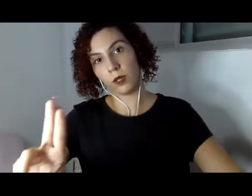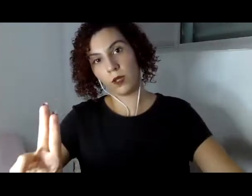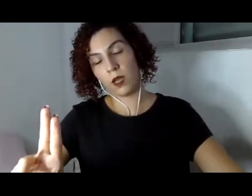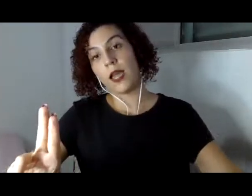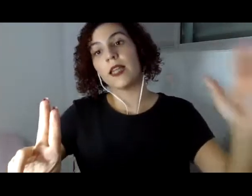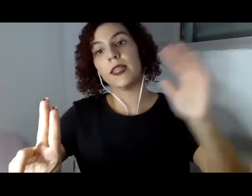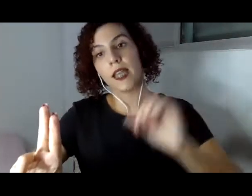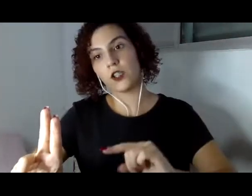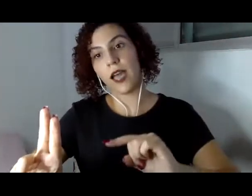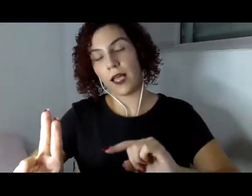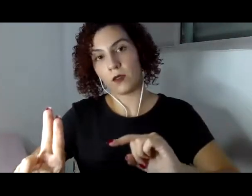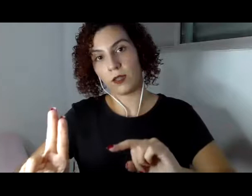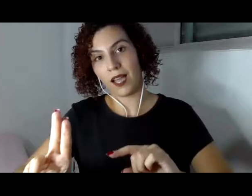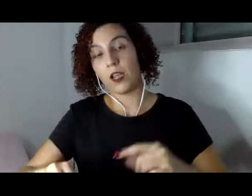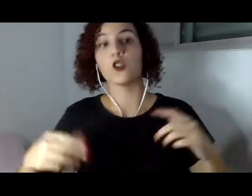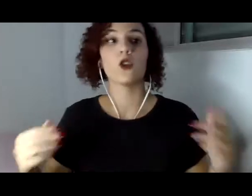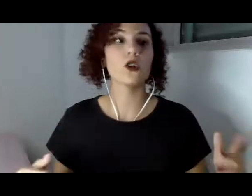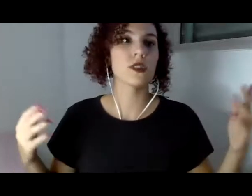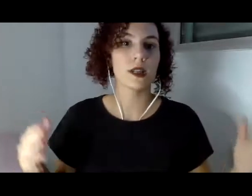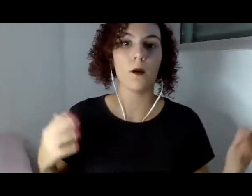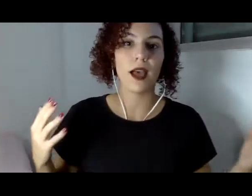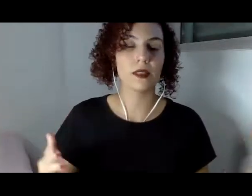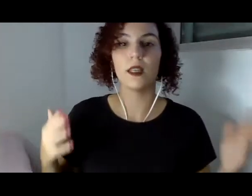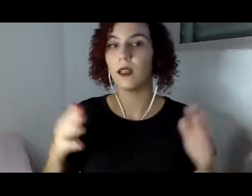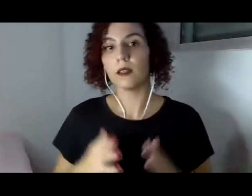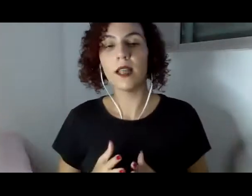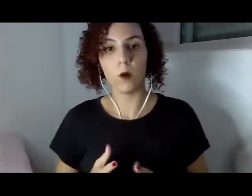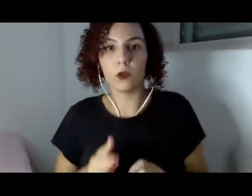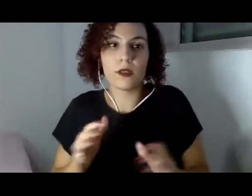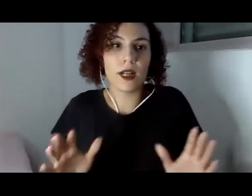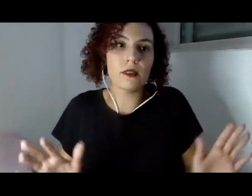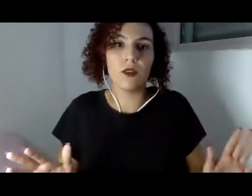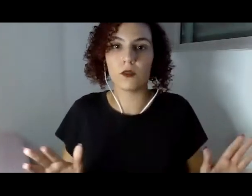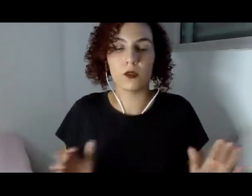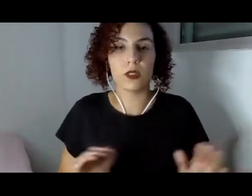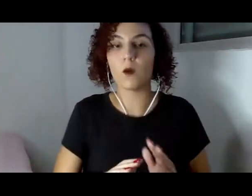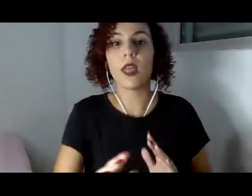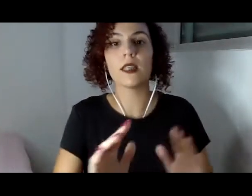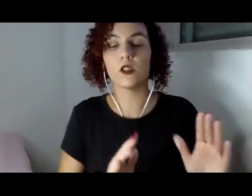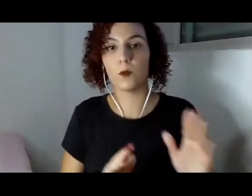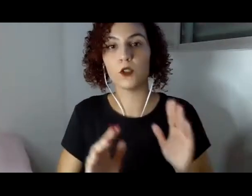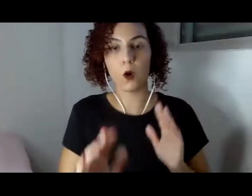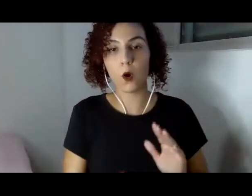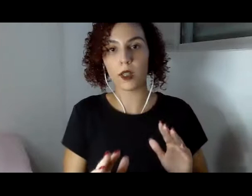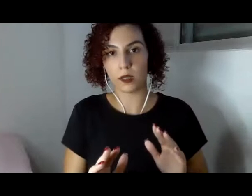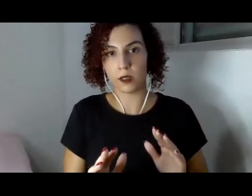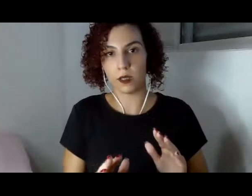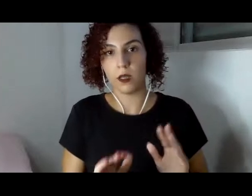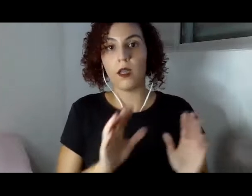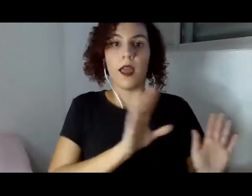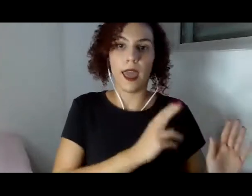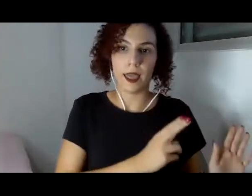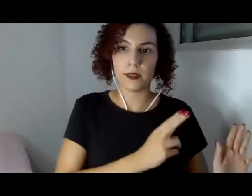nome. Neste caso, tá? Todo sinal é assim? Não, eu tenho sinais fixos, que não tem esse tipo de